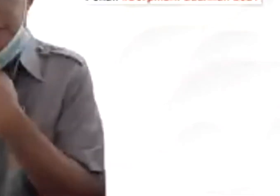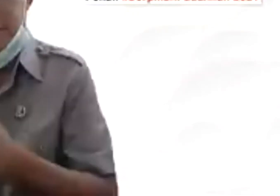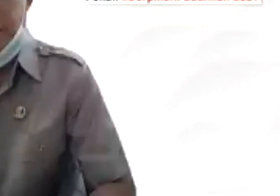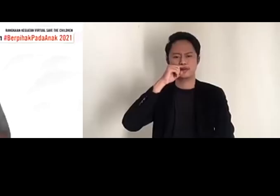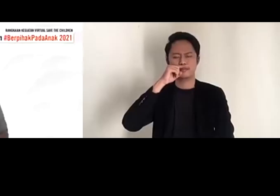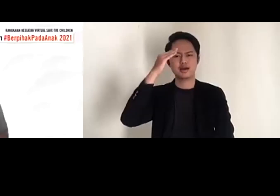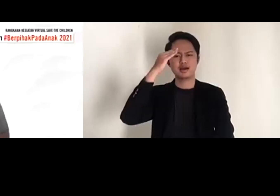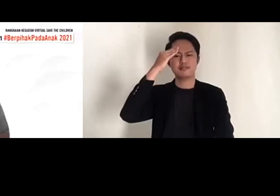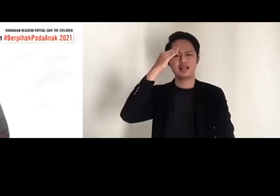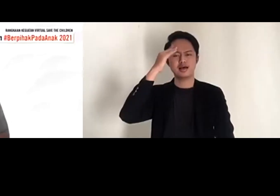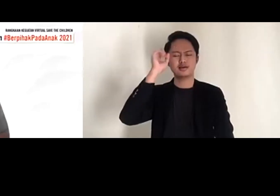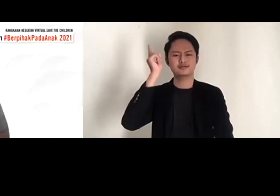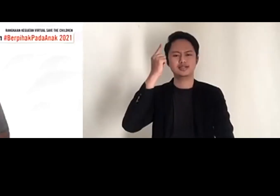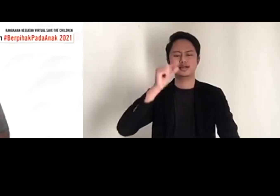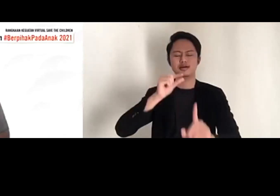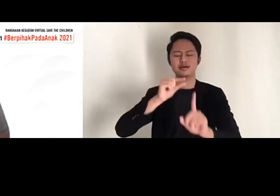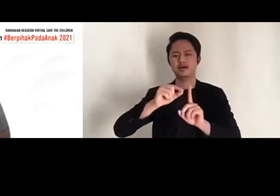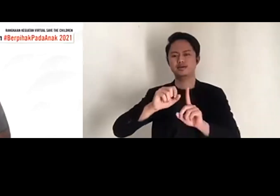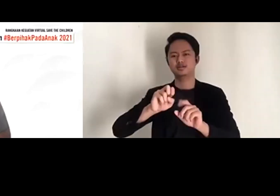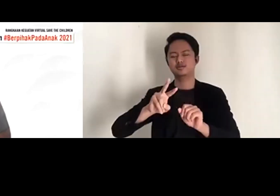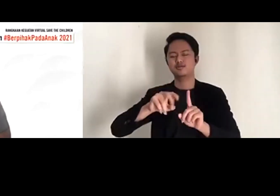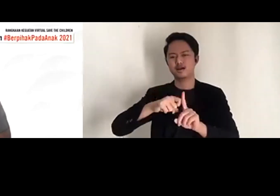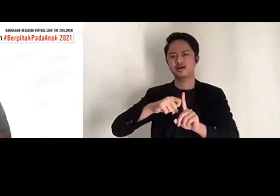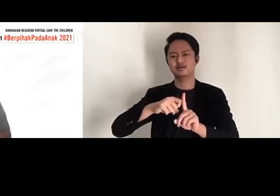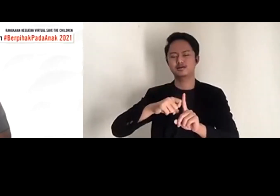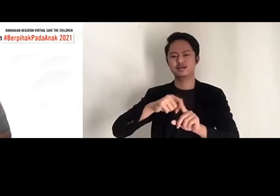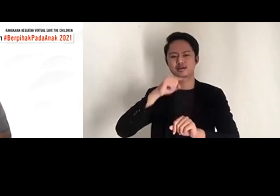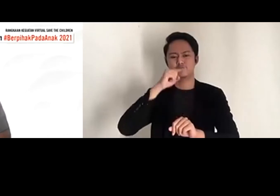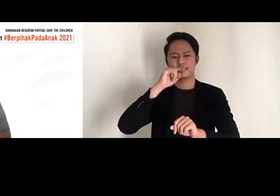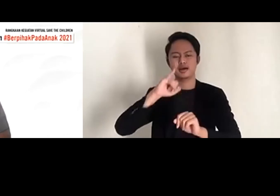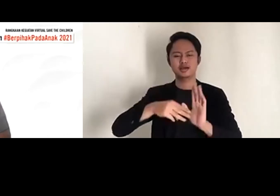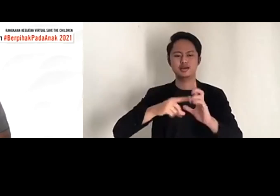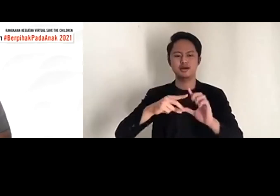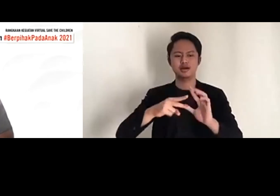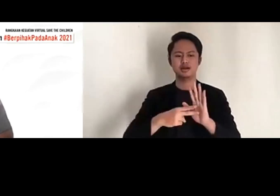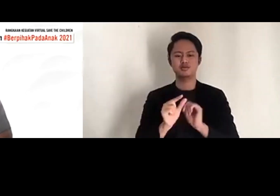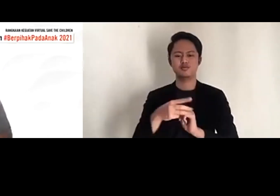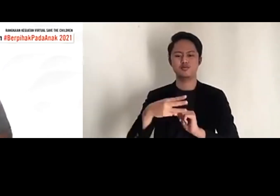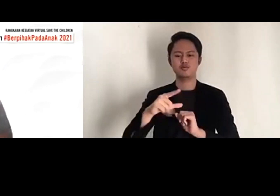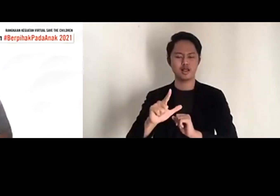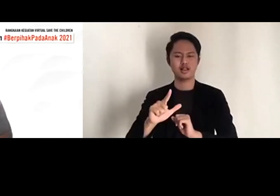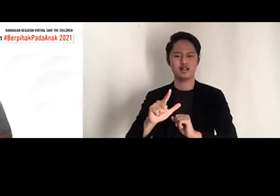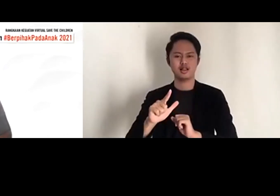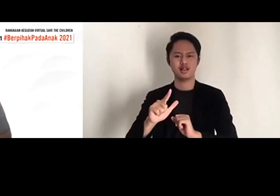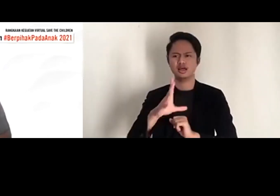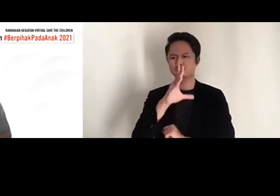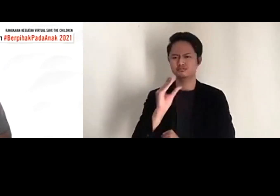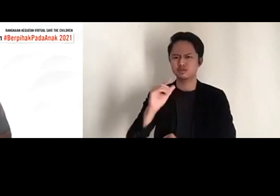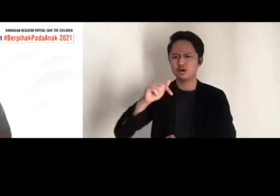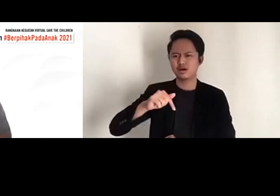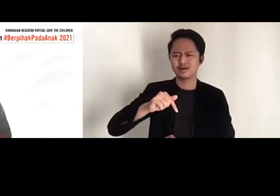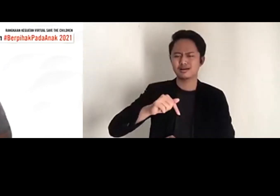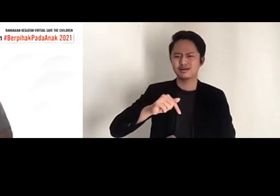Dinas P&K Kabupaten Kupang, Bapak Dr. Adus Immanuel Buan MM, yang pada sore hari ini tidak